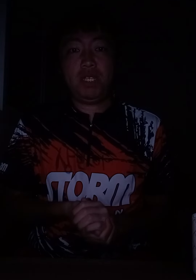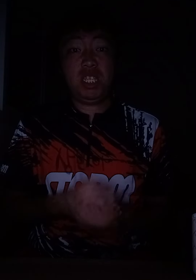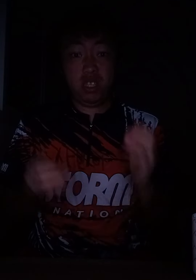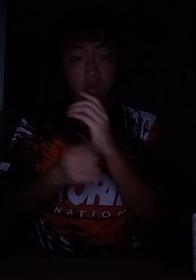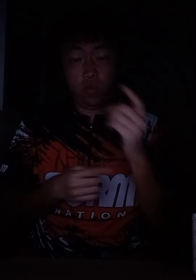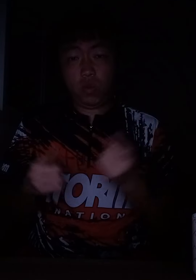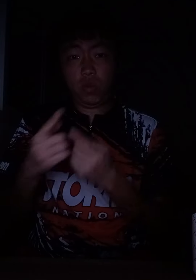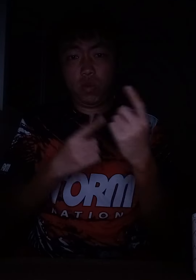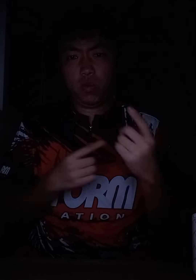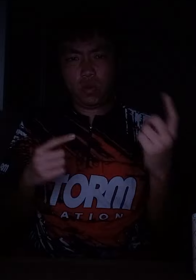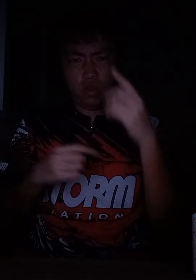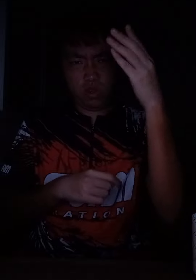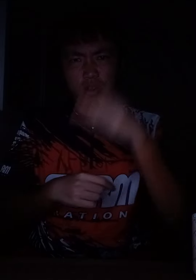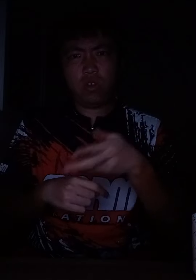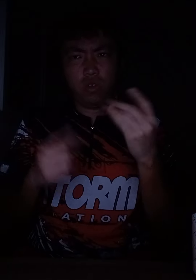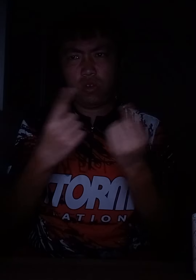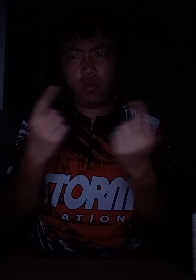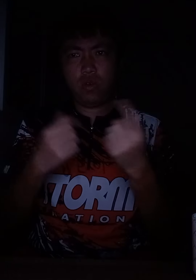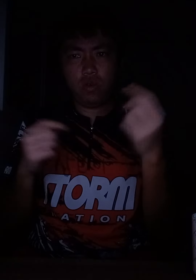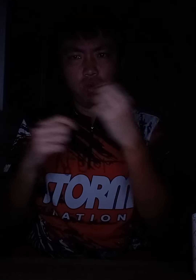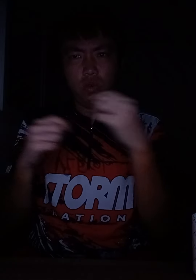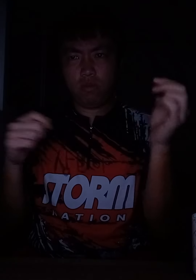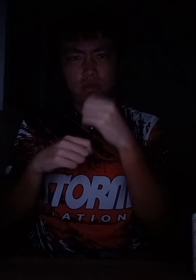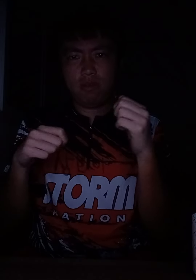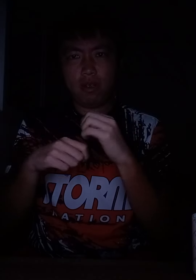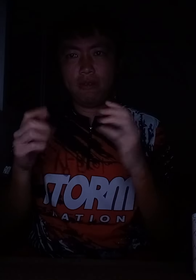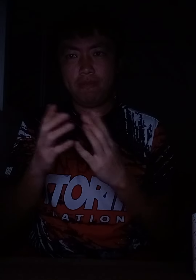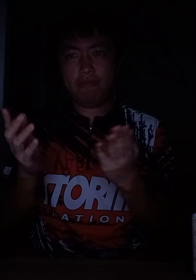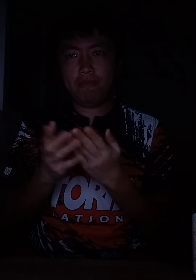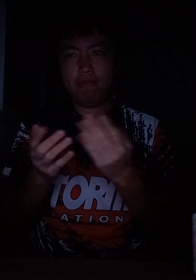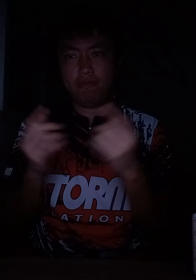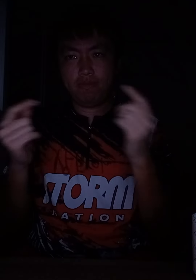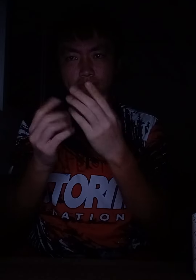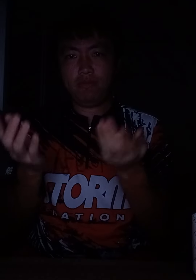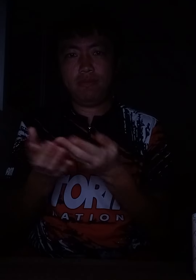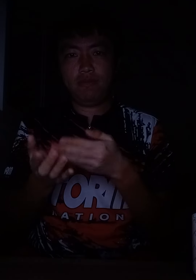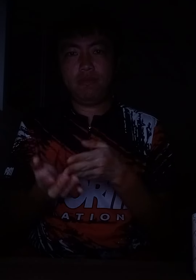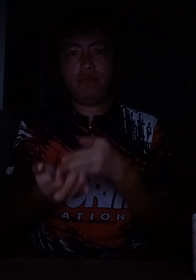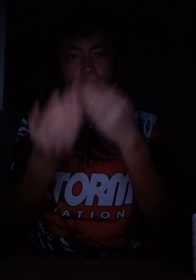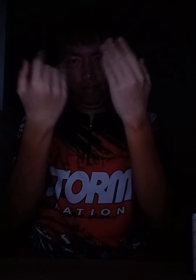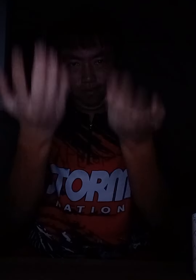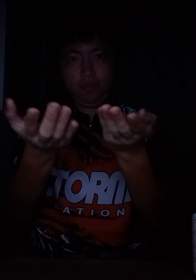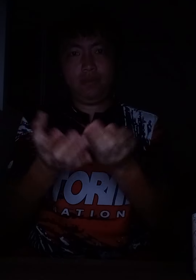남성은 자신을 제지하는 영무원에게도 폭력을 행사했습니다. 홍석준 기자의 단독 보도입니다.